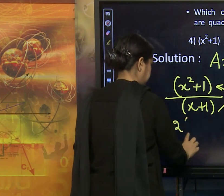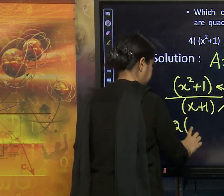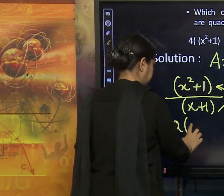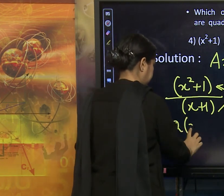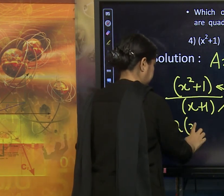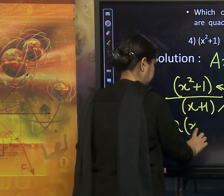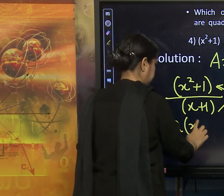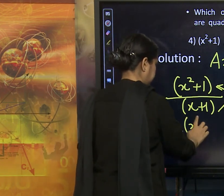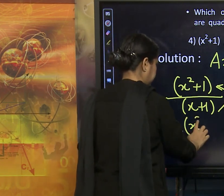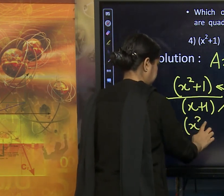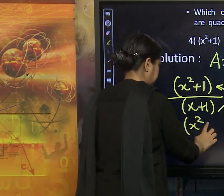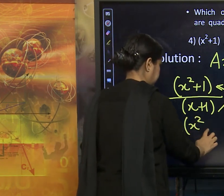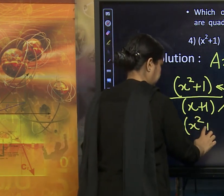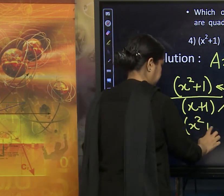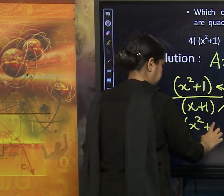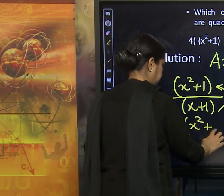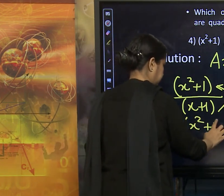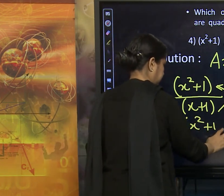क्रॉस मल्टीप्लाई करना होता है।